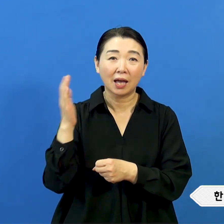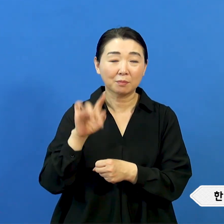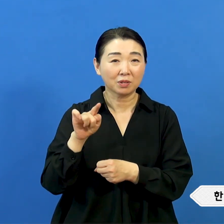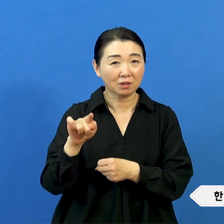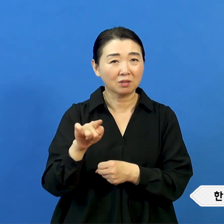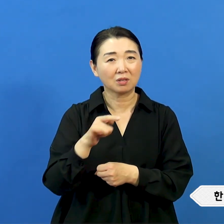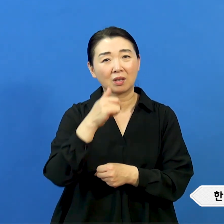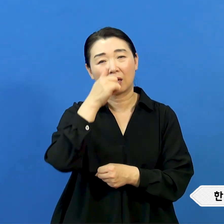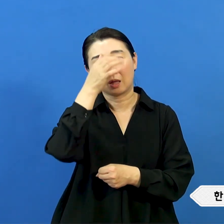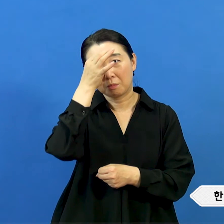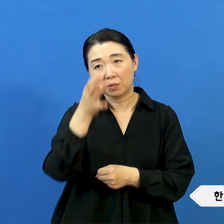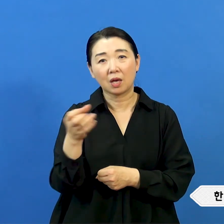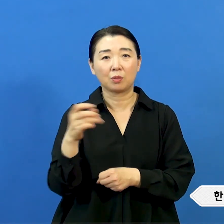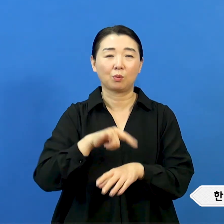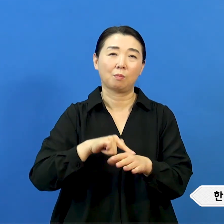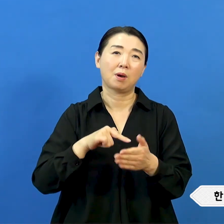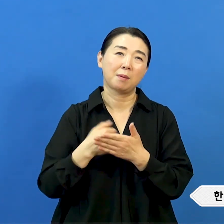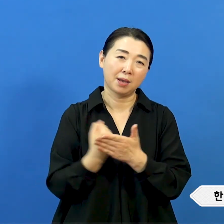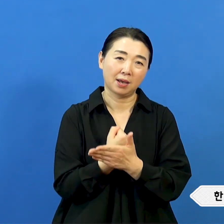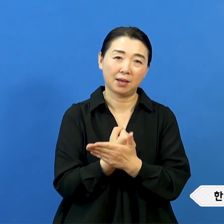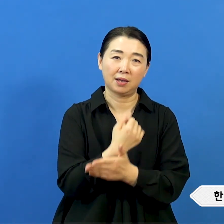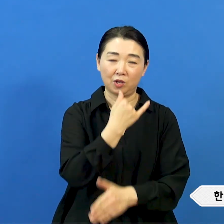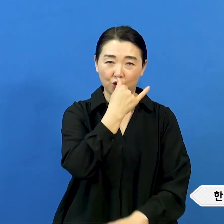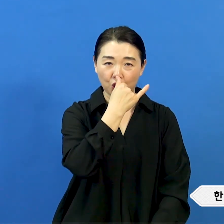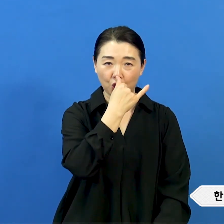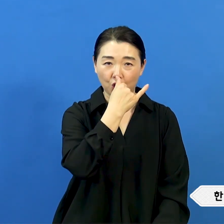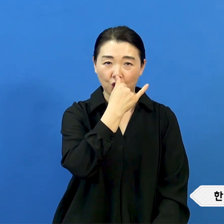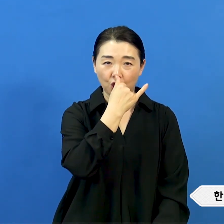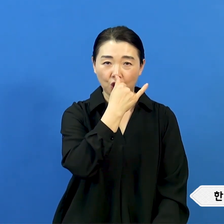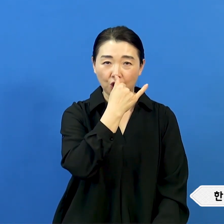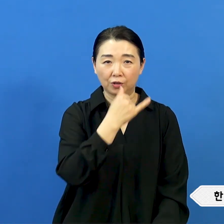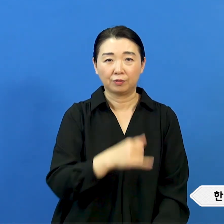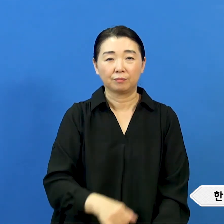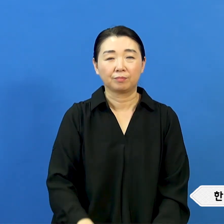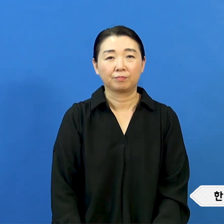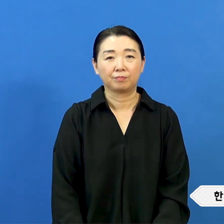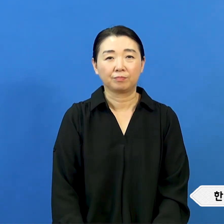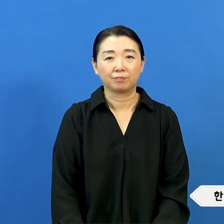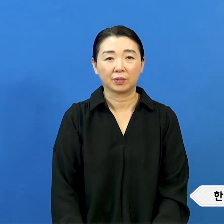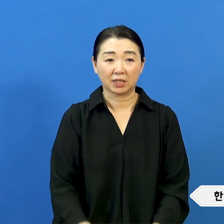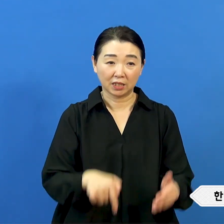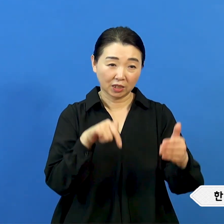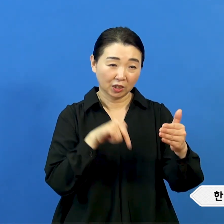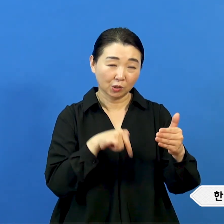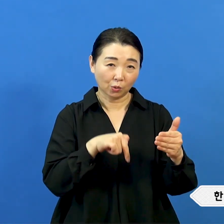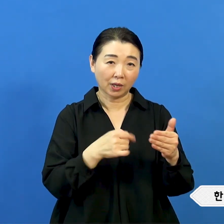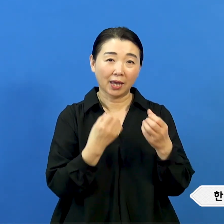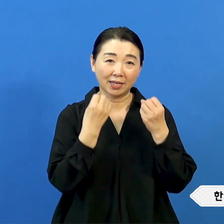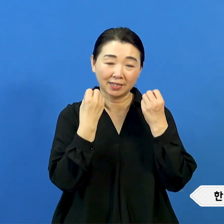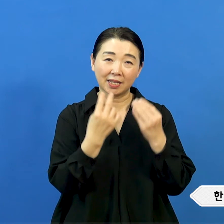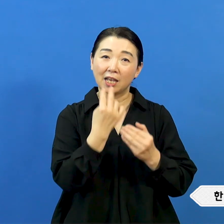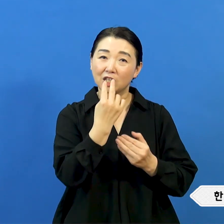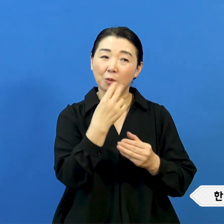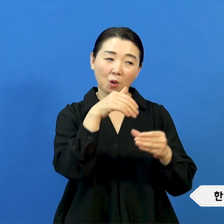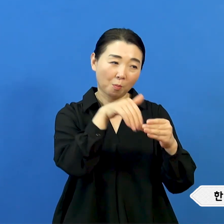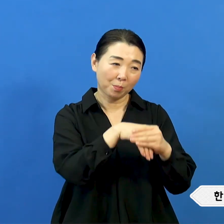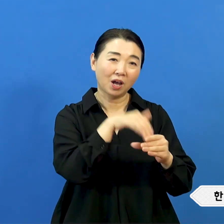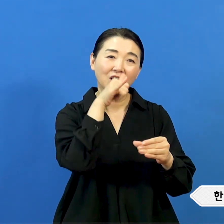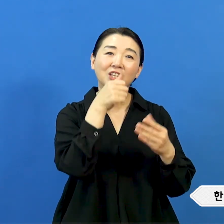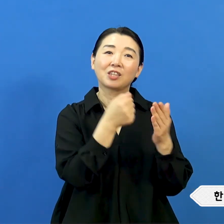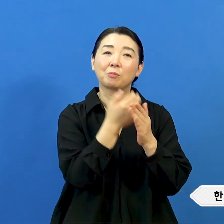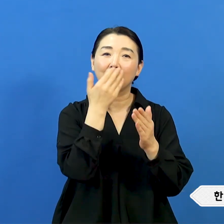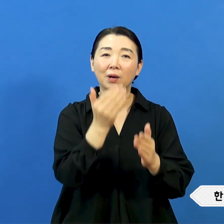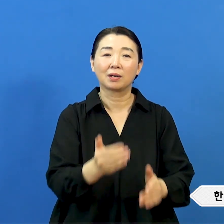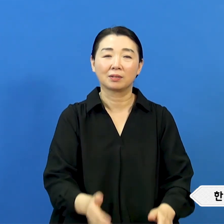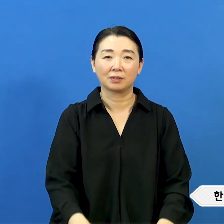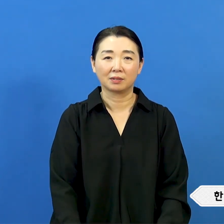너무 죄송하고 마음이 너무 안타깝고 그렇게 하는 것이죠. 그 속에 새 생명이 심겨졌기 때문에 그런 것입니다.